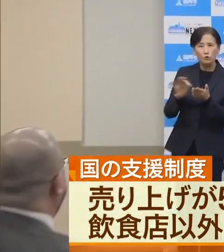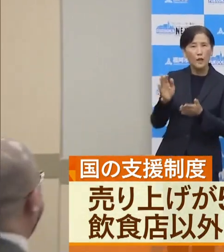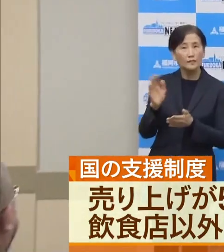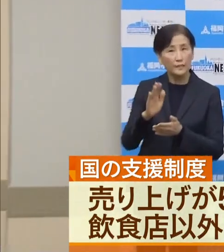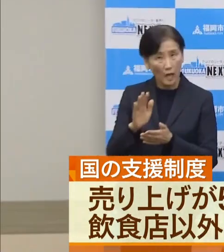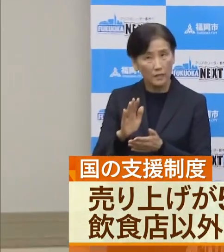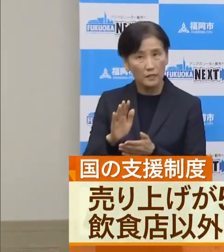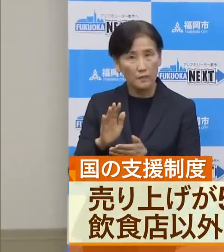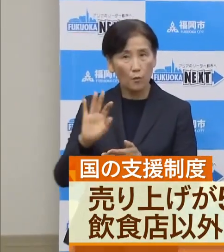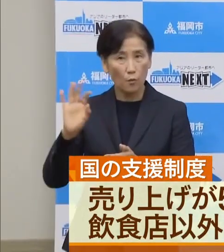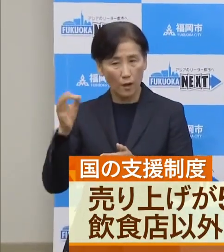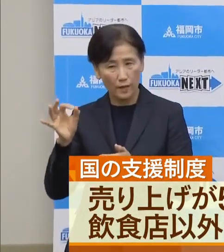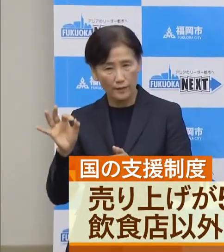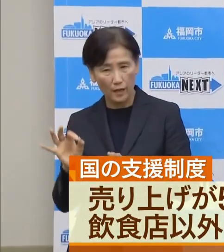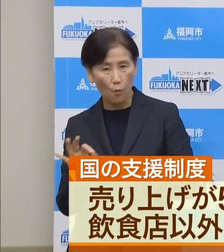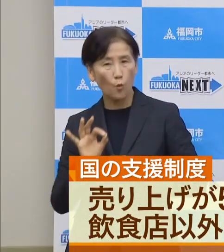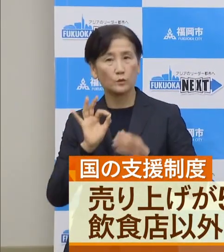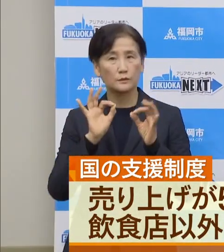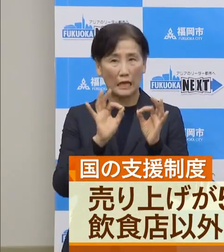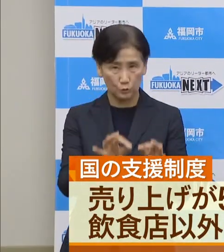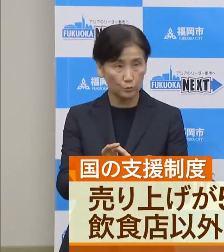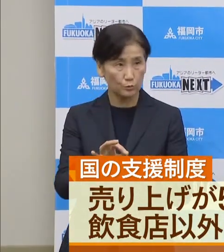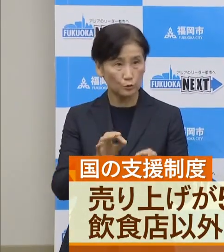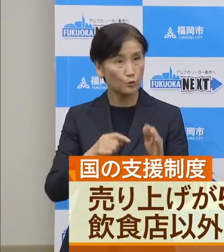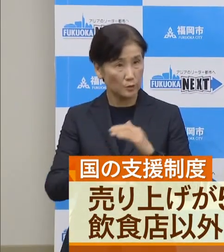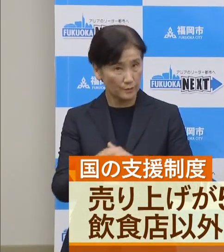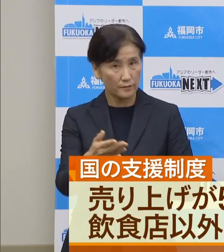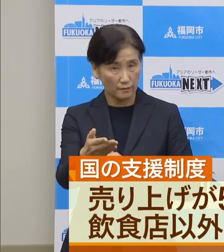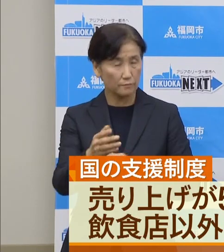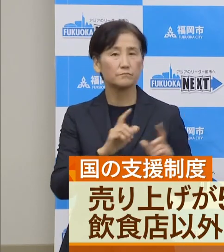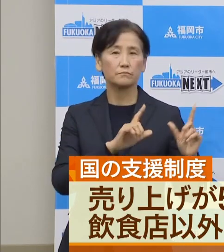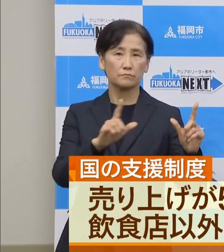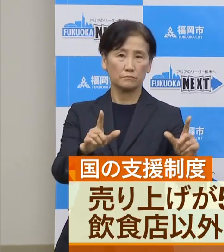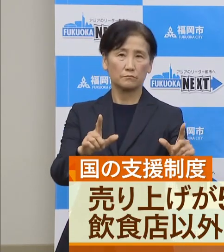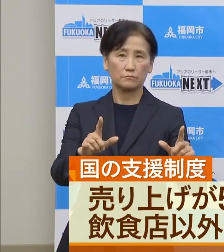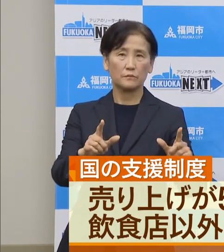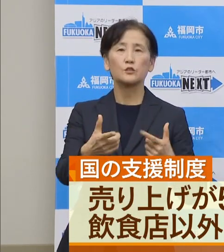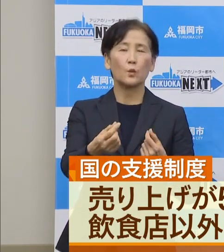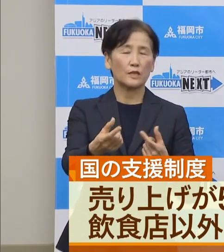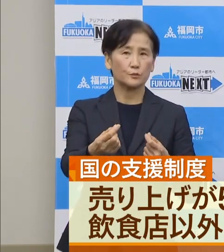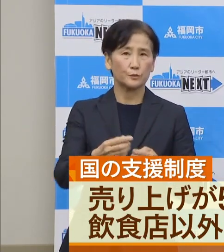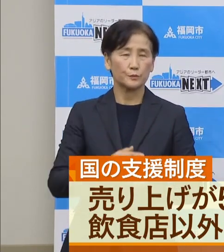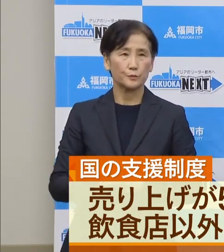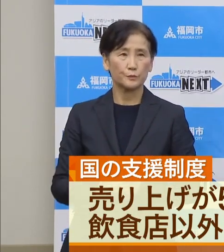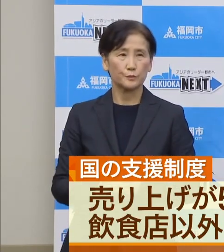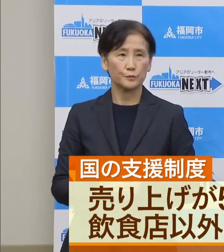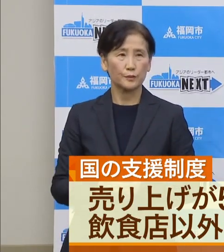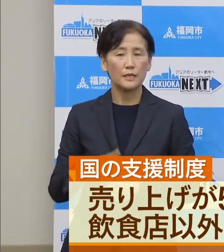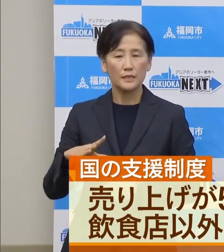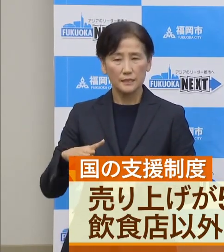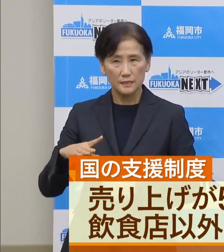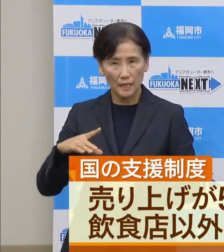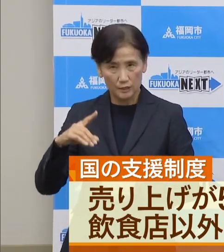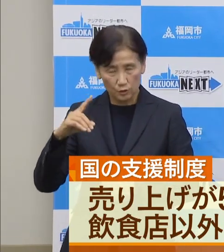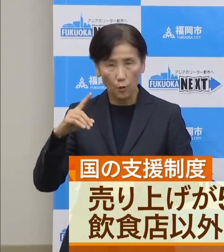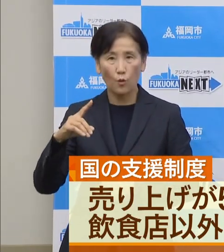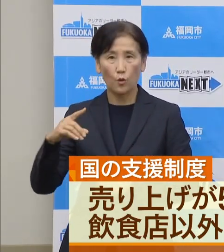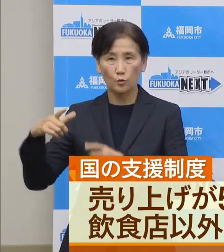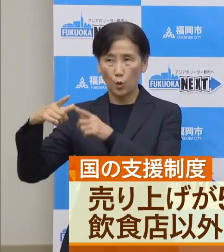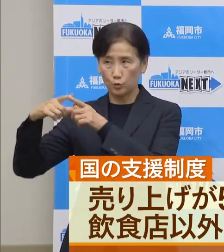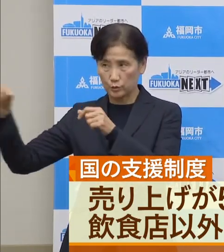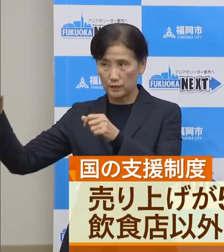の影響で売り上げが半分以上減少したことを条件に飲食店以外の事業者についても